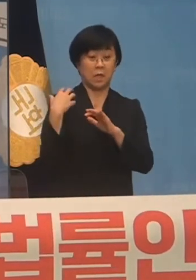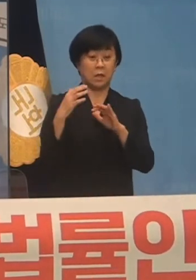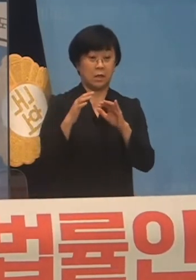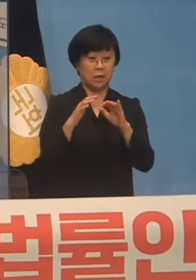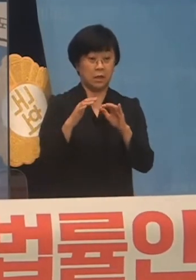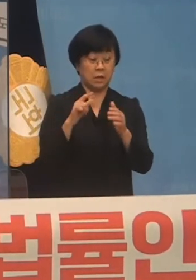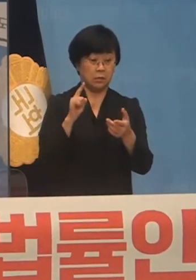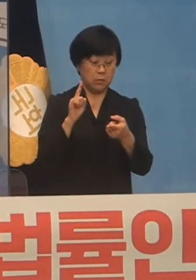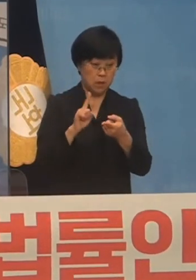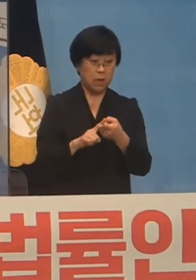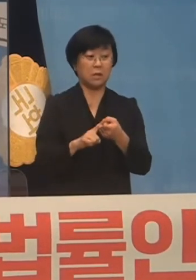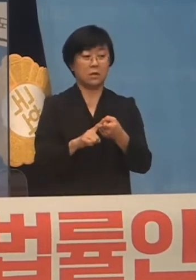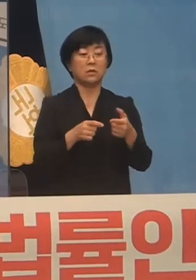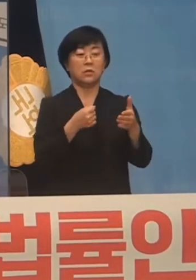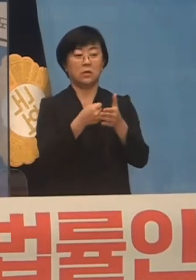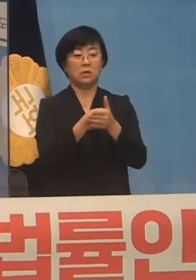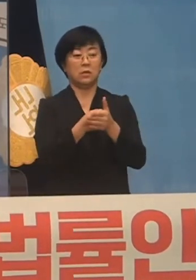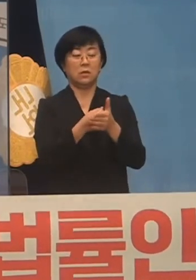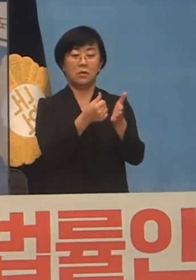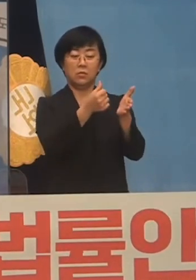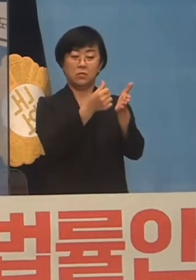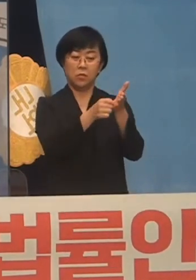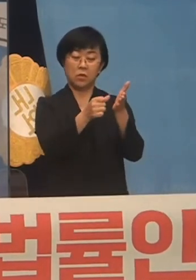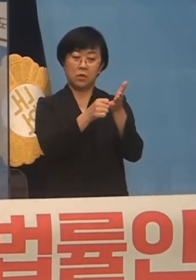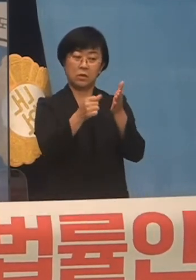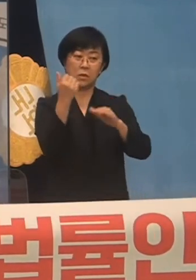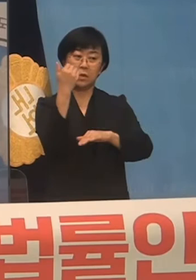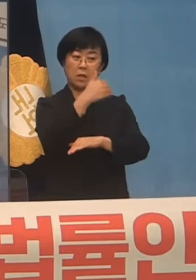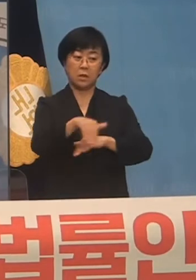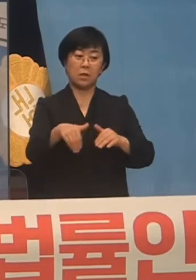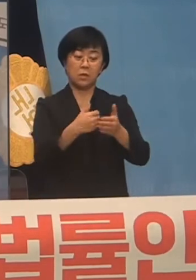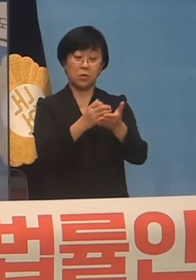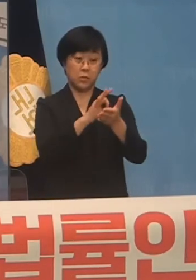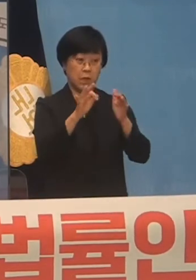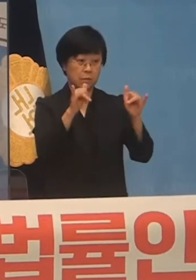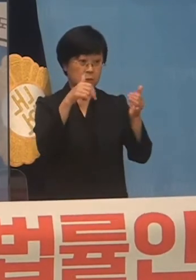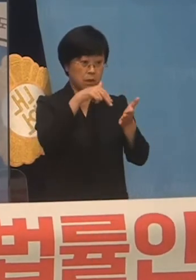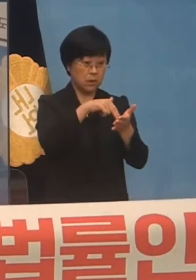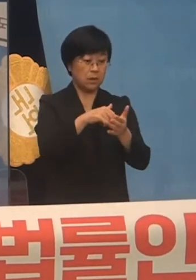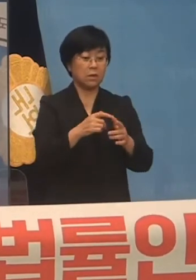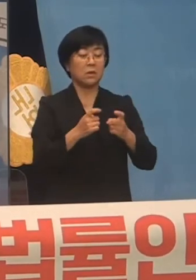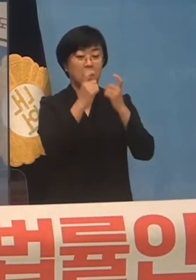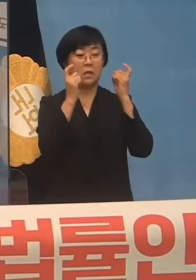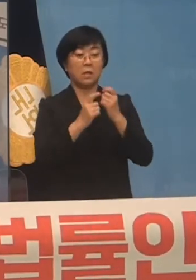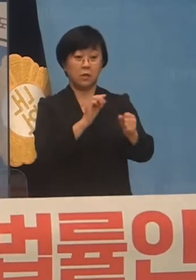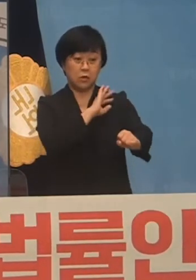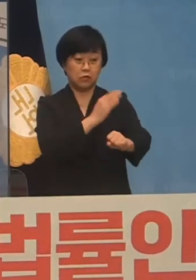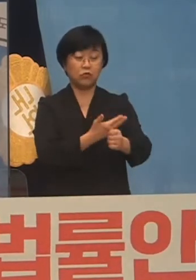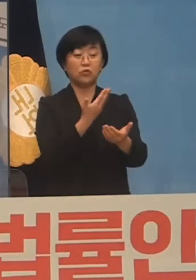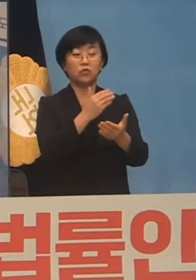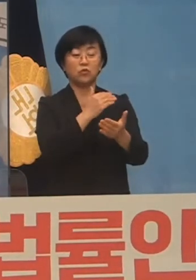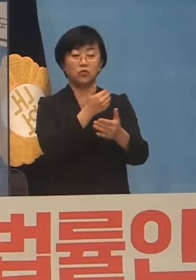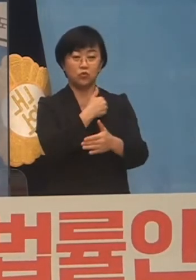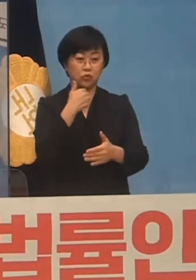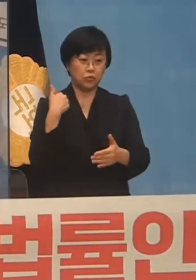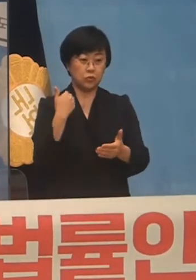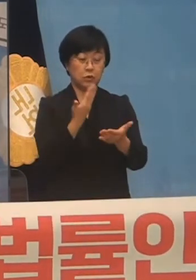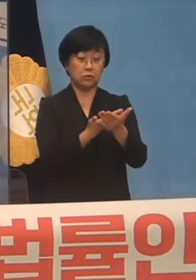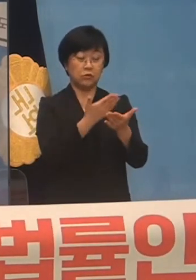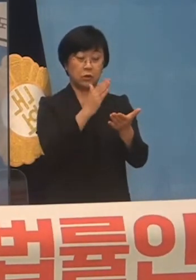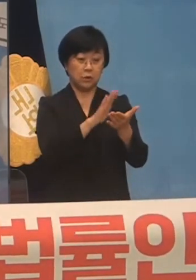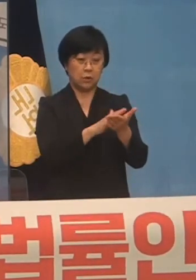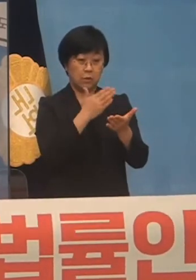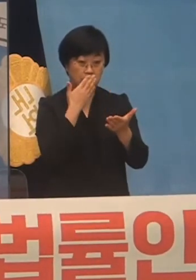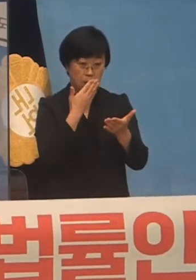의무를 규정했습니다. 제품 설계 시 소비자가 개인의 능력으로 수리를 충분히 할 수 있도록